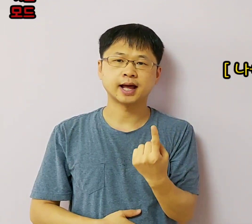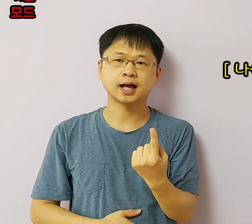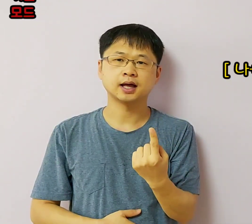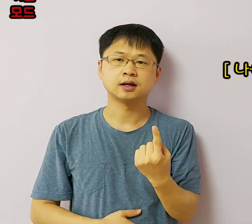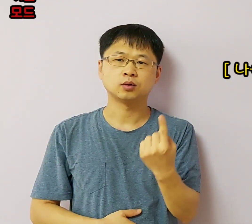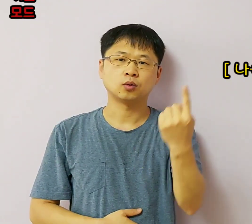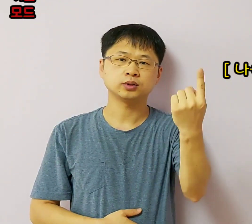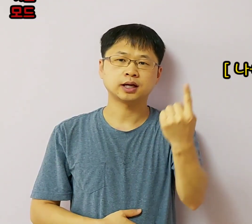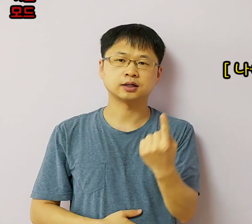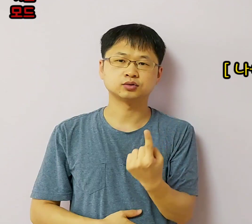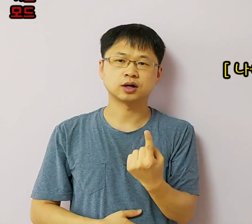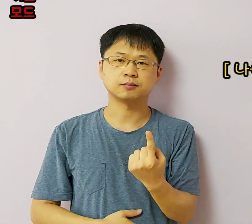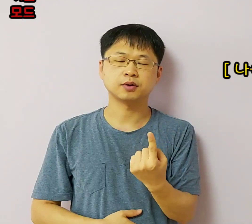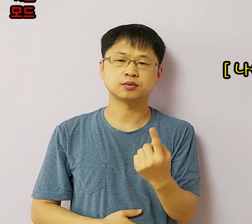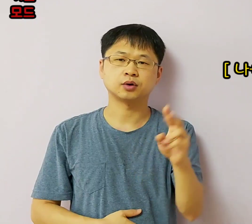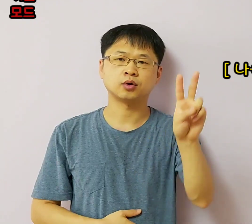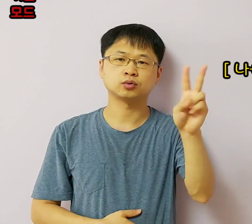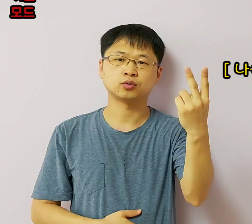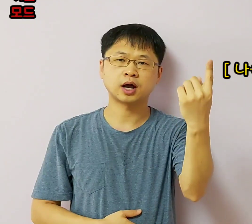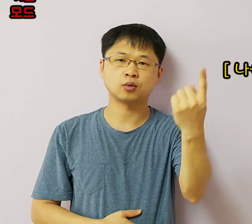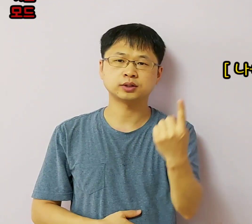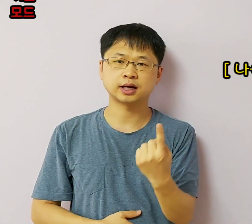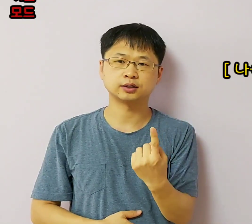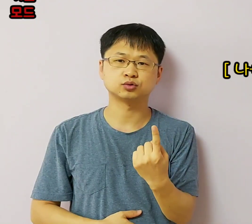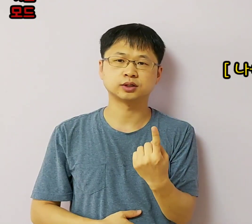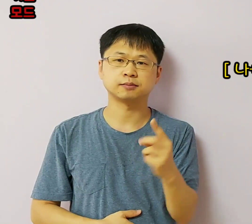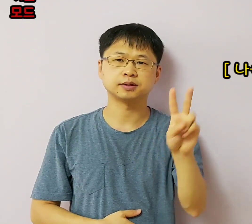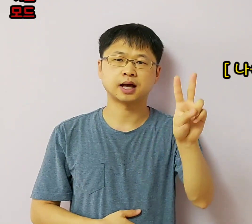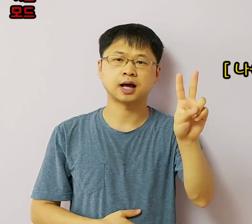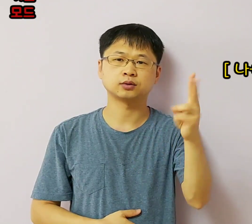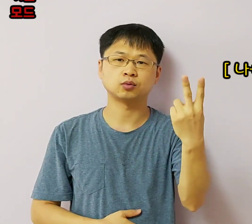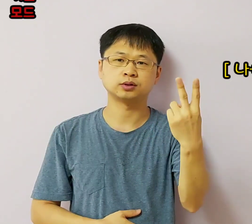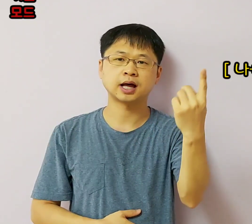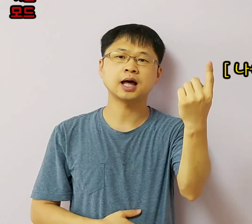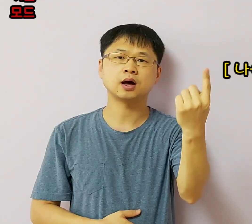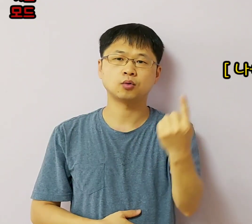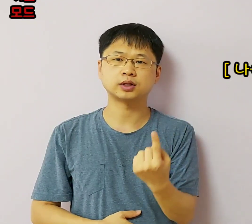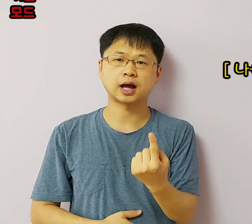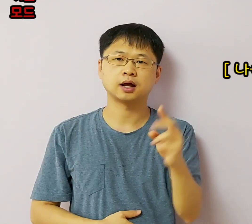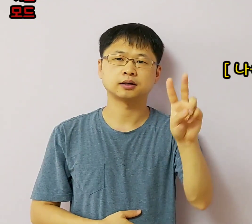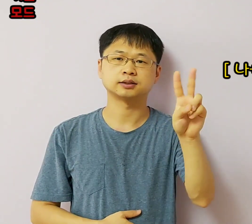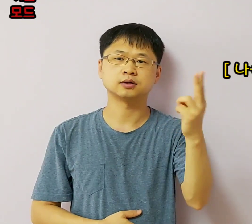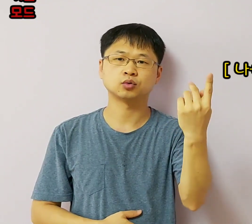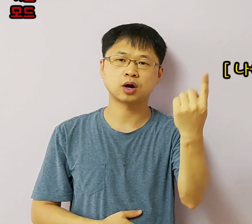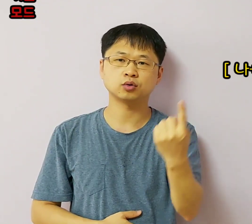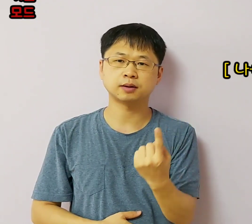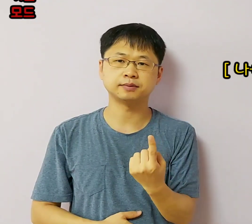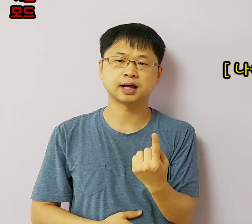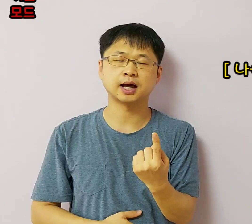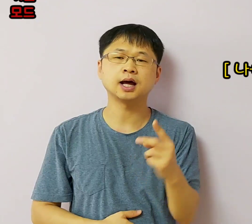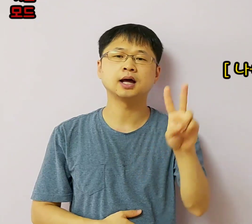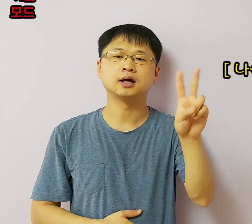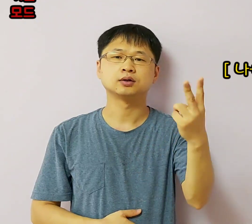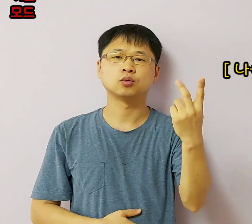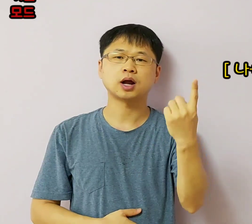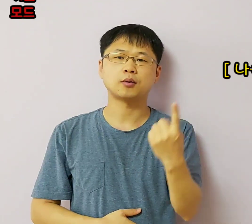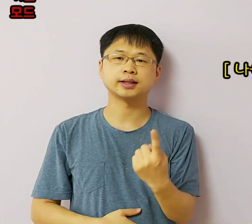돌아왔나 오다라는 수어 아까 배웠고요. 돌아오다라는 수어가 됩니다. 돌다 오다 그래서 돌아오다입니다.